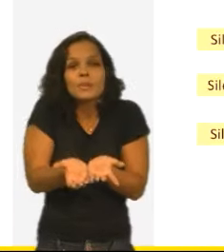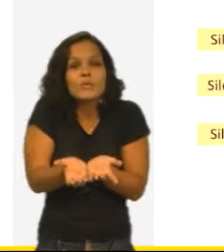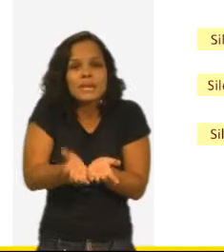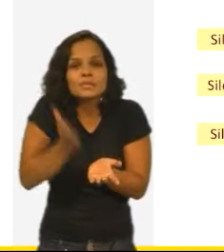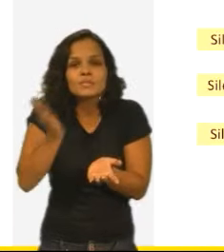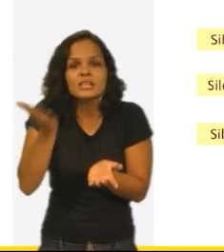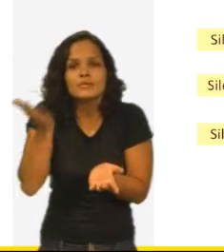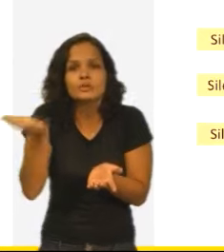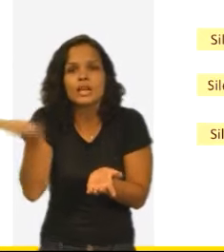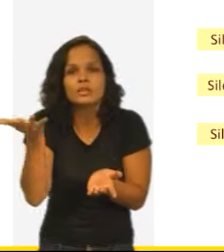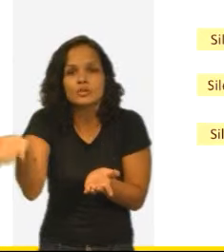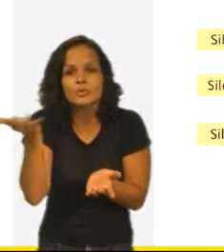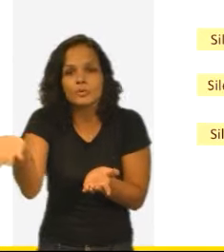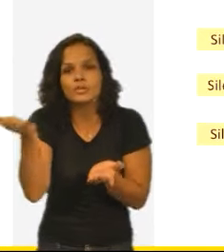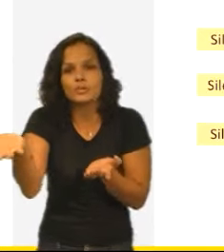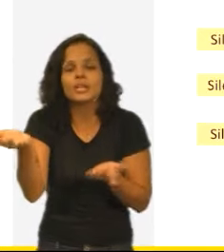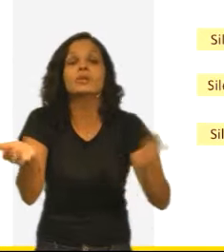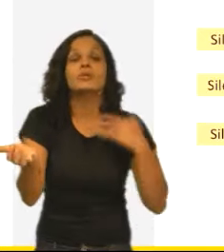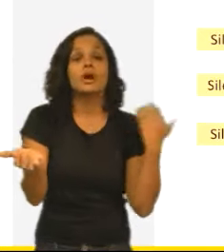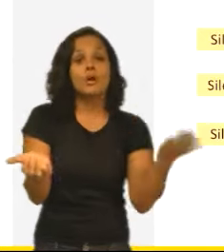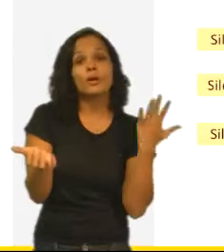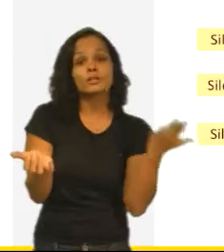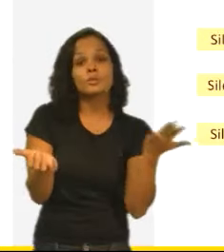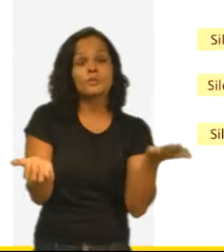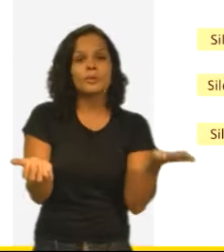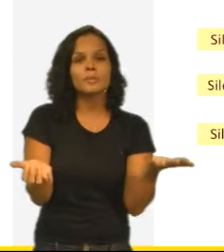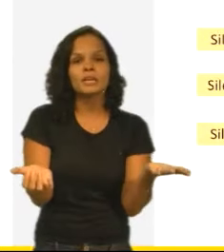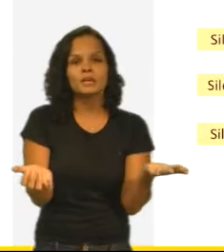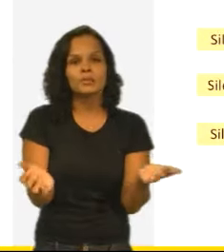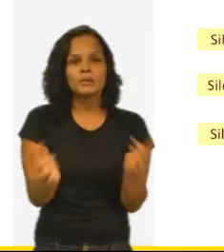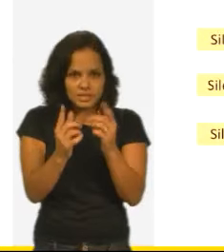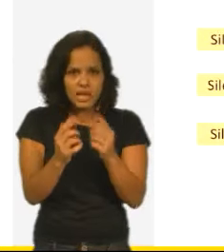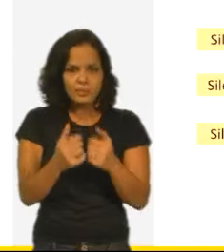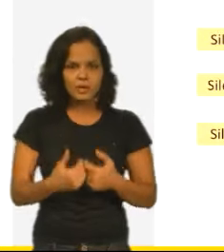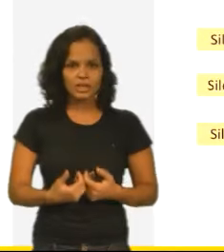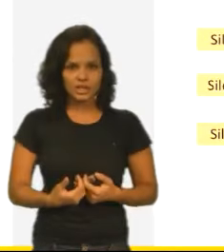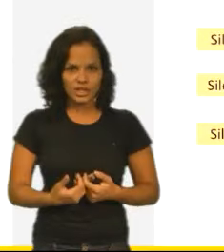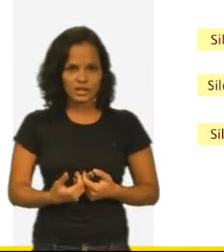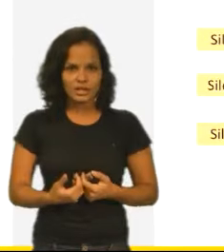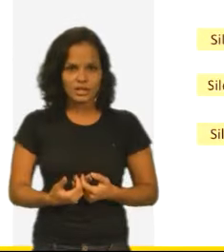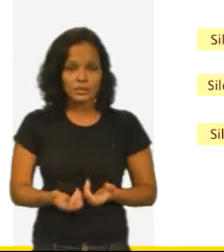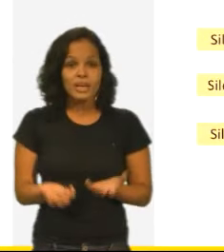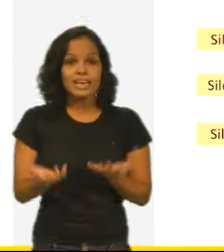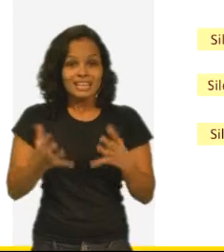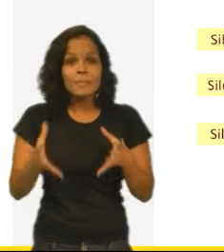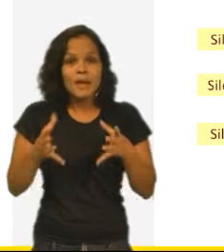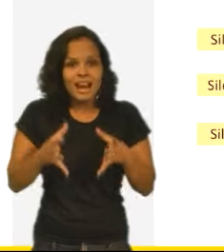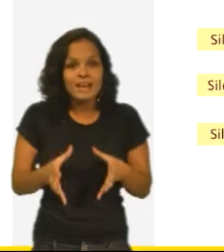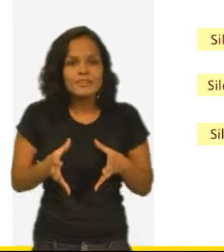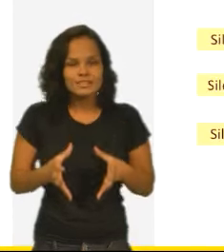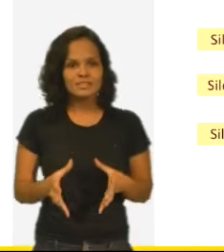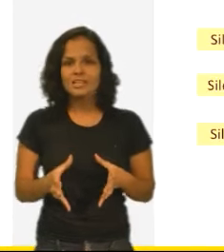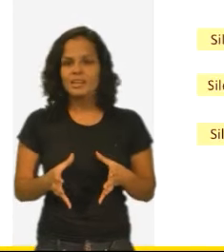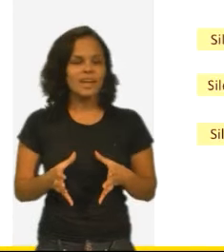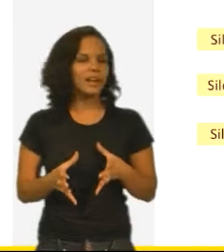é o mesmo e serviu tanto para o masculino quanto para o feminino. Sabe o que que indica isso? Que a palavra em si, ela